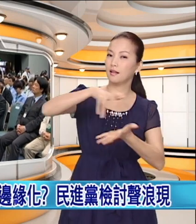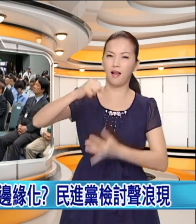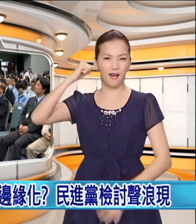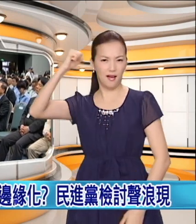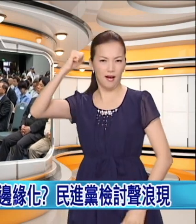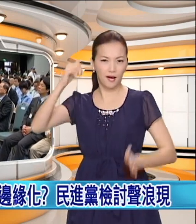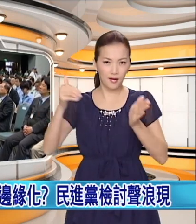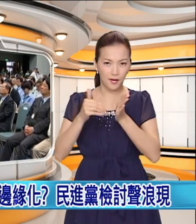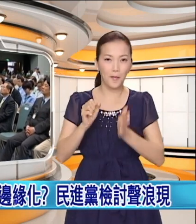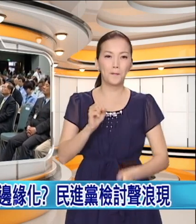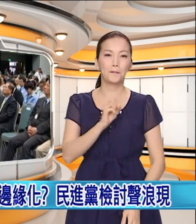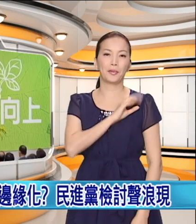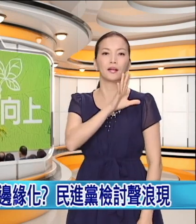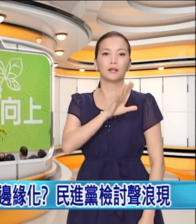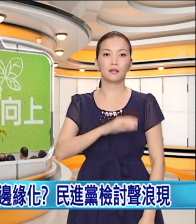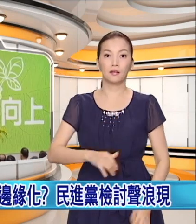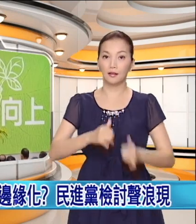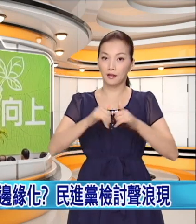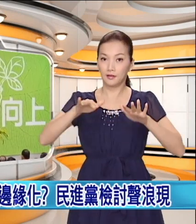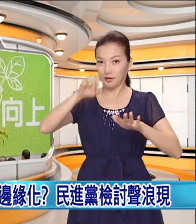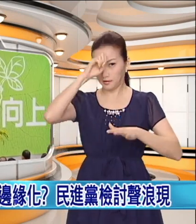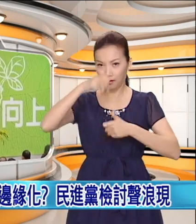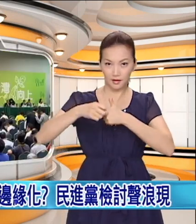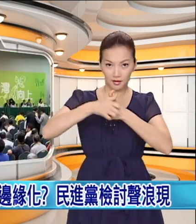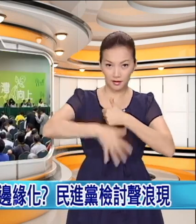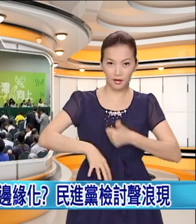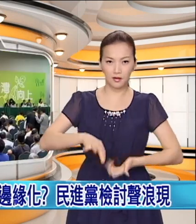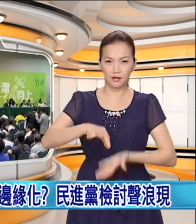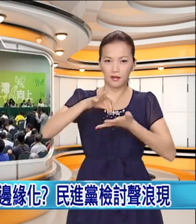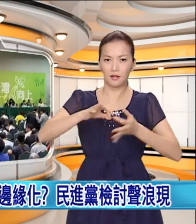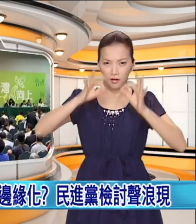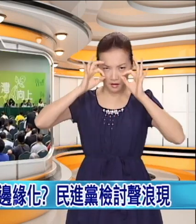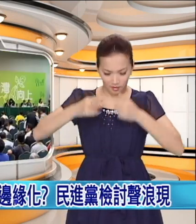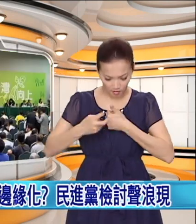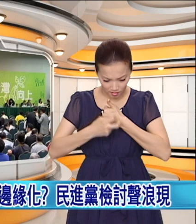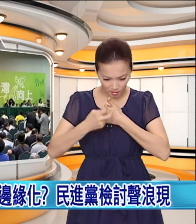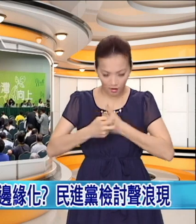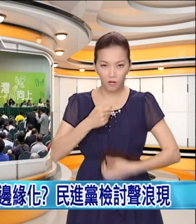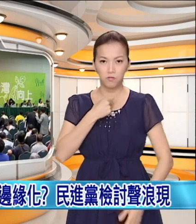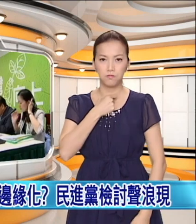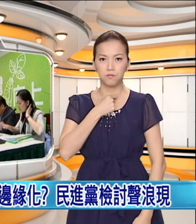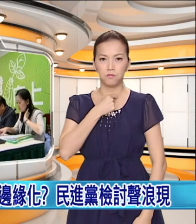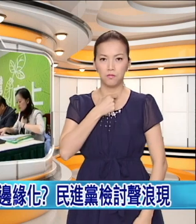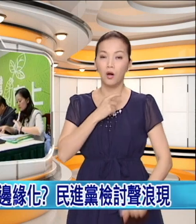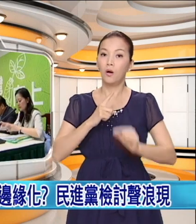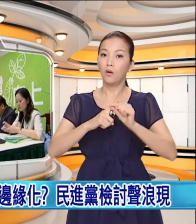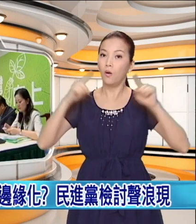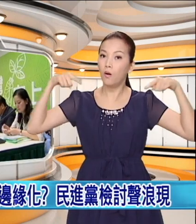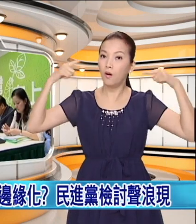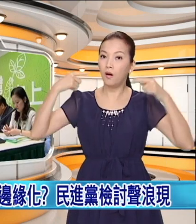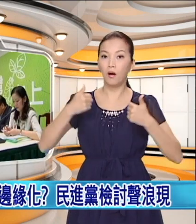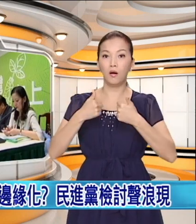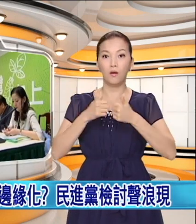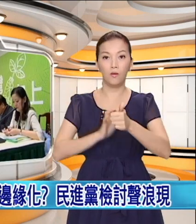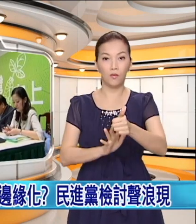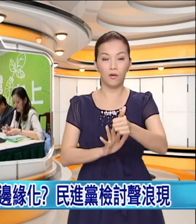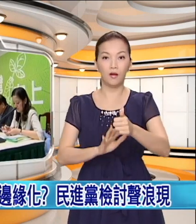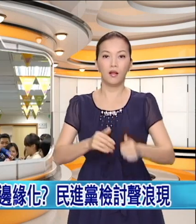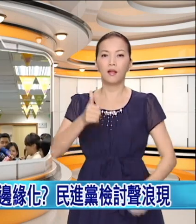在太阳花学运即将要退场的前夕，民进党内部也涌现要求检讨的声浪。中常委谢长廷指